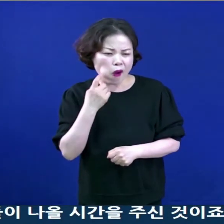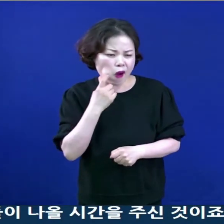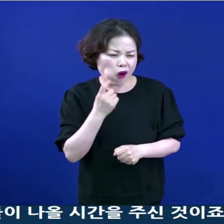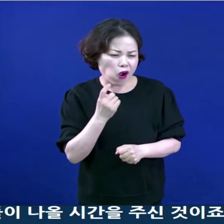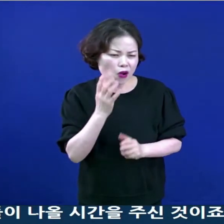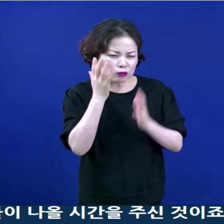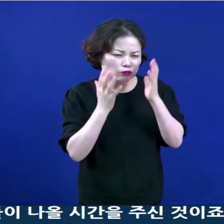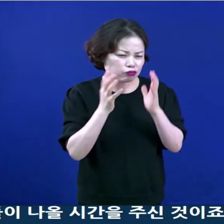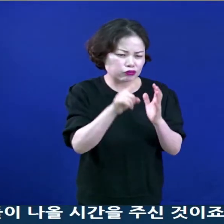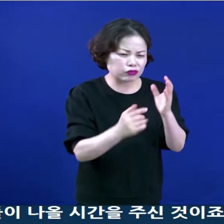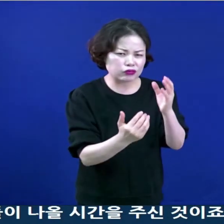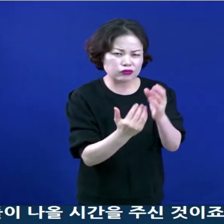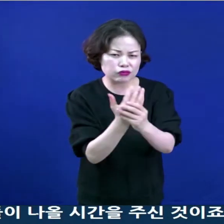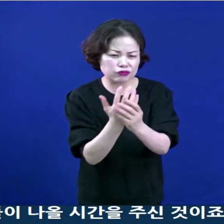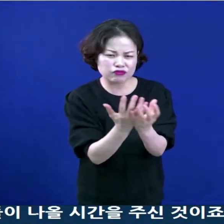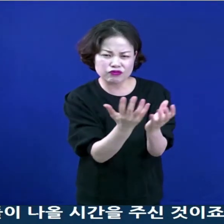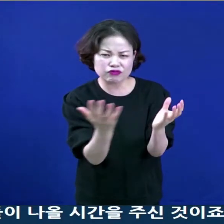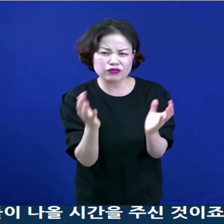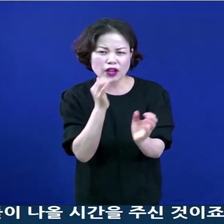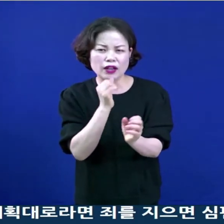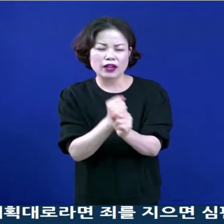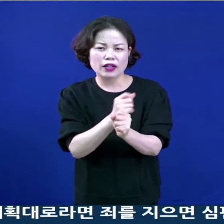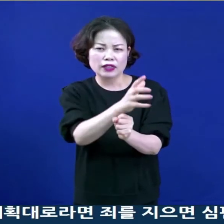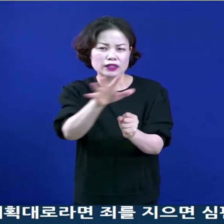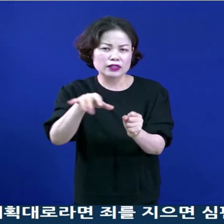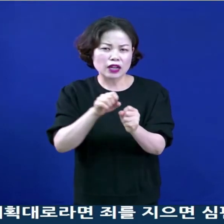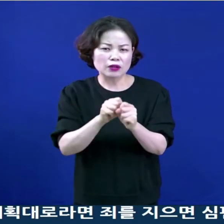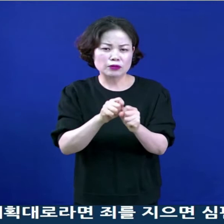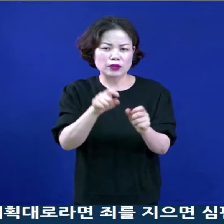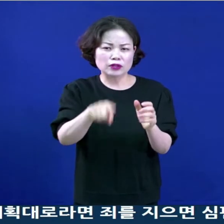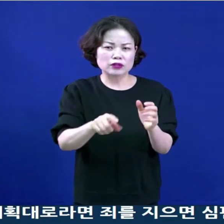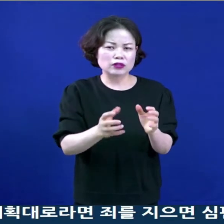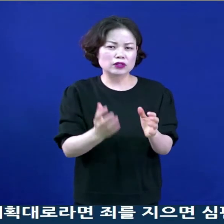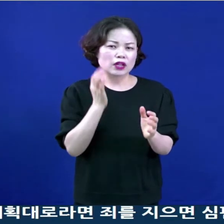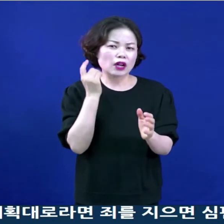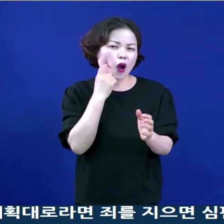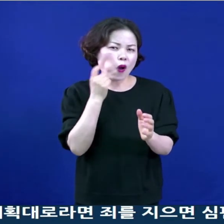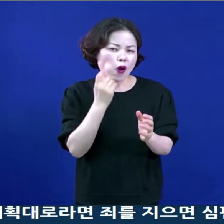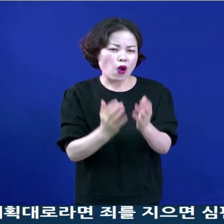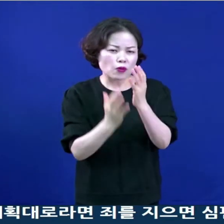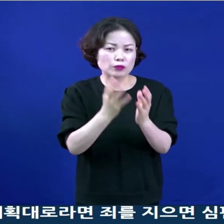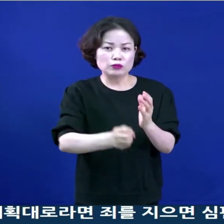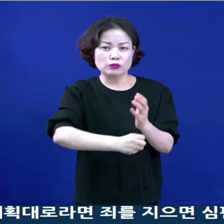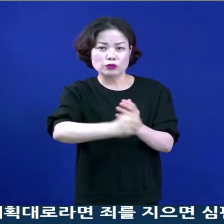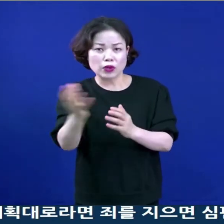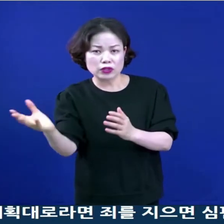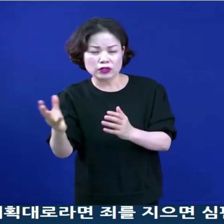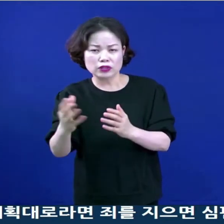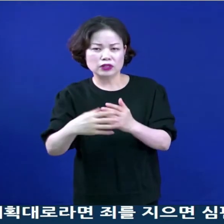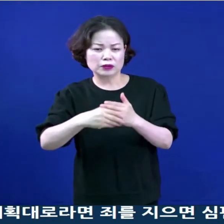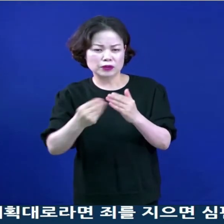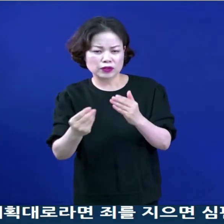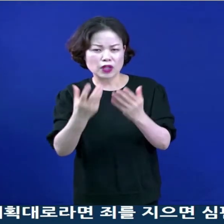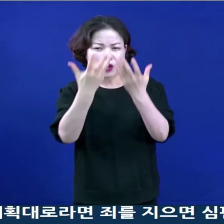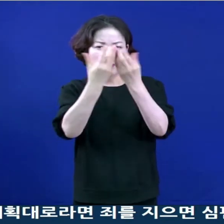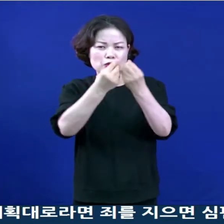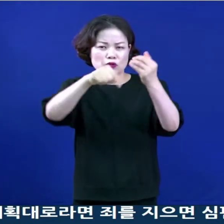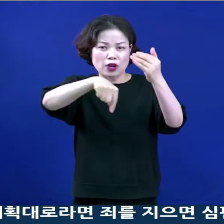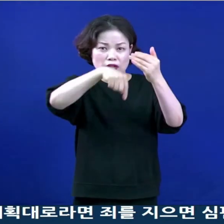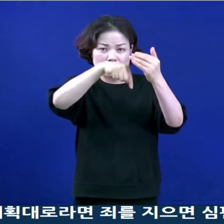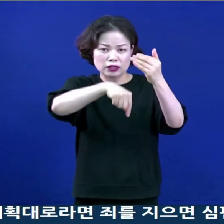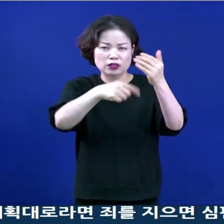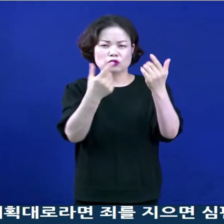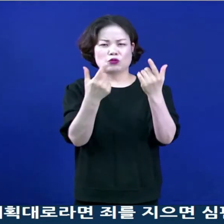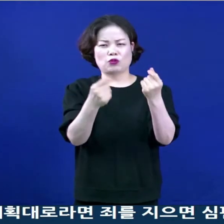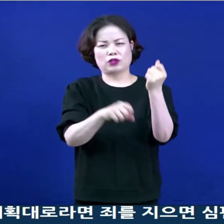뿌리고 가서 가라지가 창고를 했는데 창고란 가라지 바로 안 뽑아버리고 기다렸던 그 비유 속에